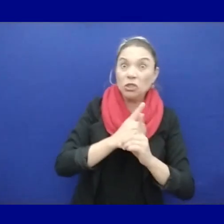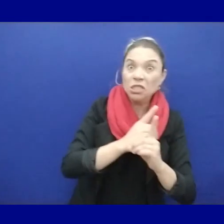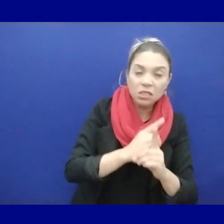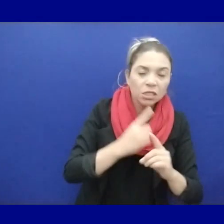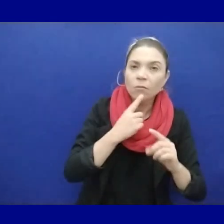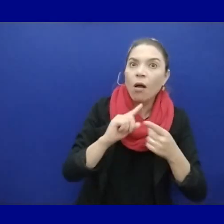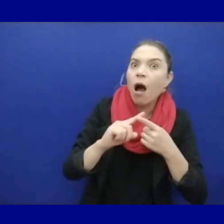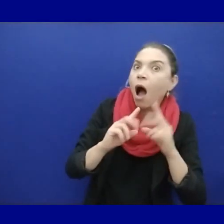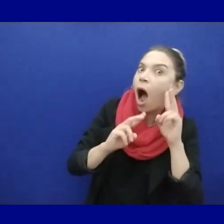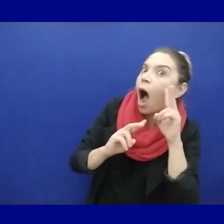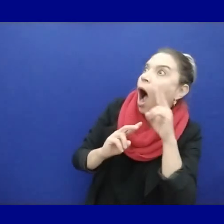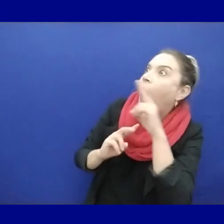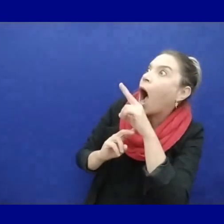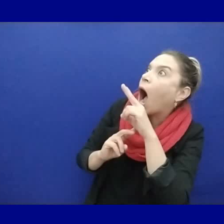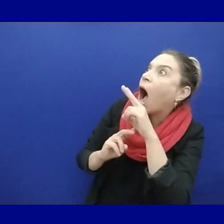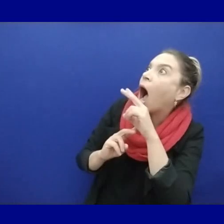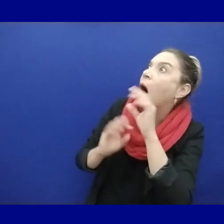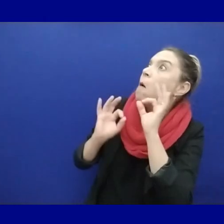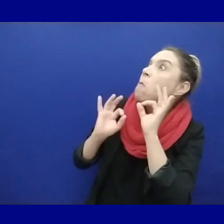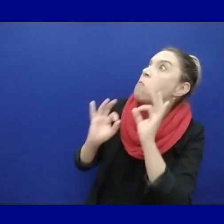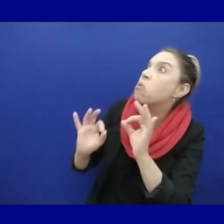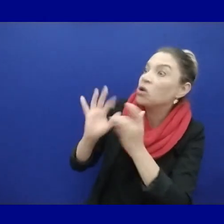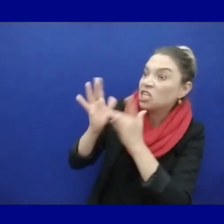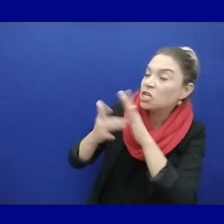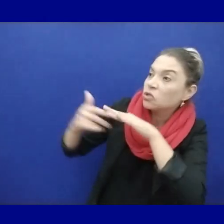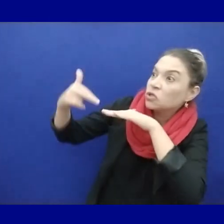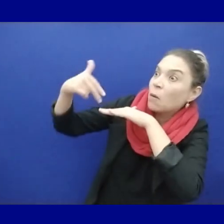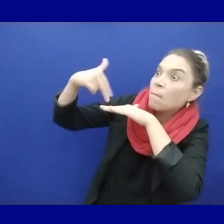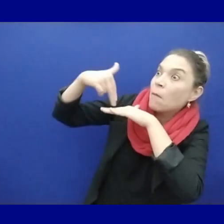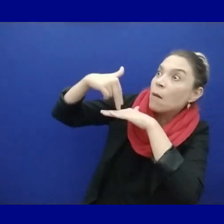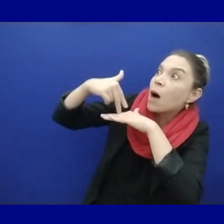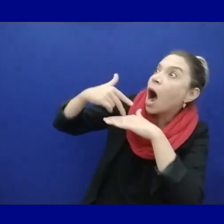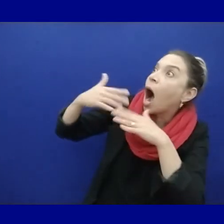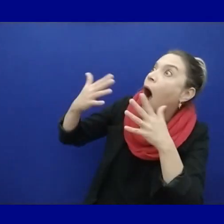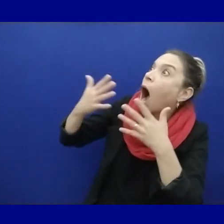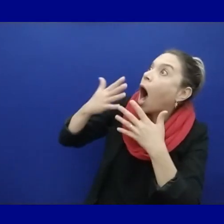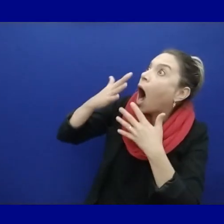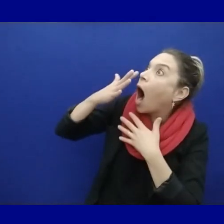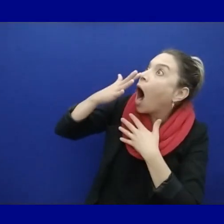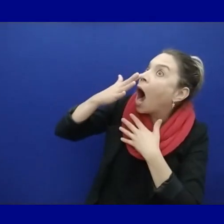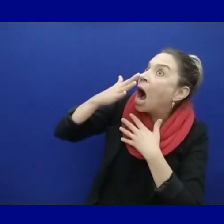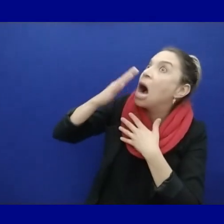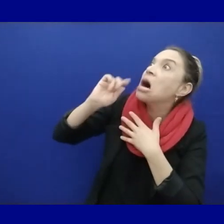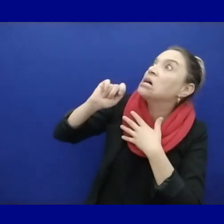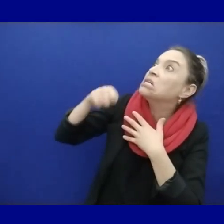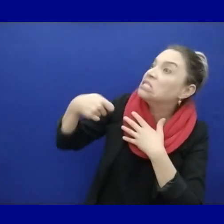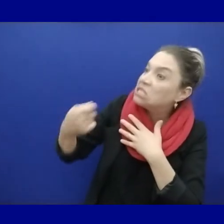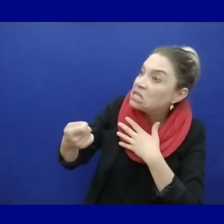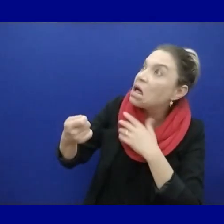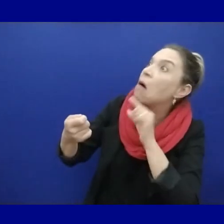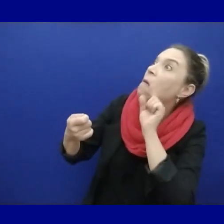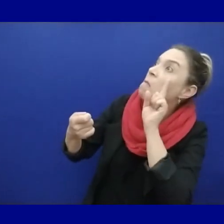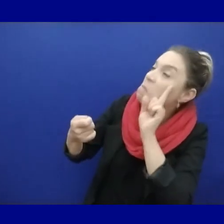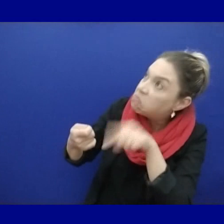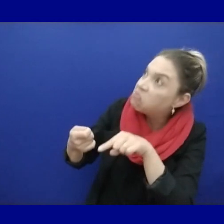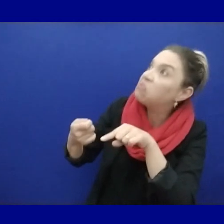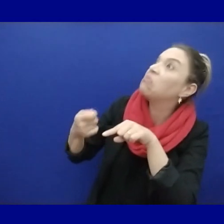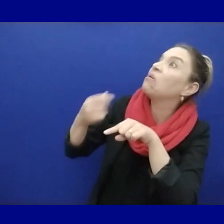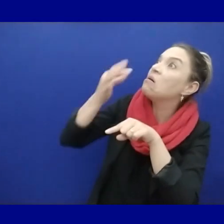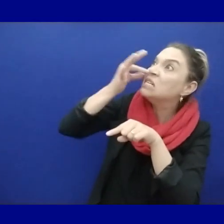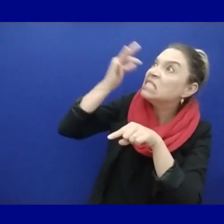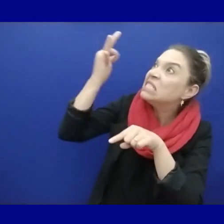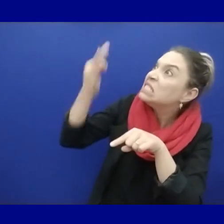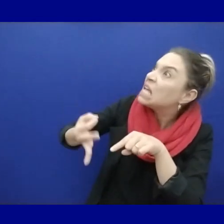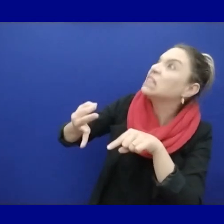és filho de Deus. Versículo 22 nos diz que os discípulos embarcaram sem Jesus para o outro